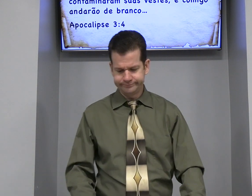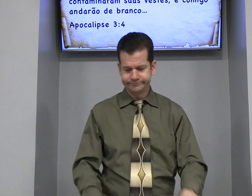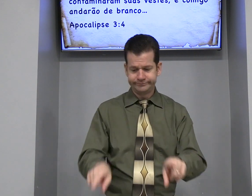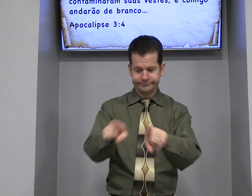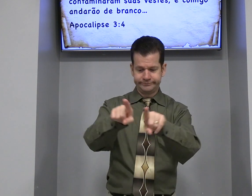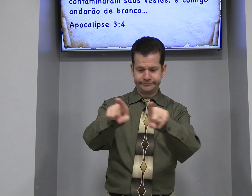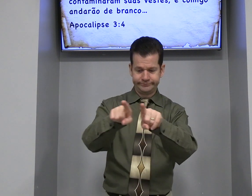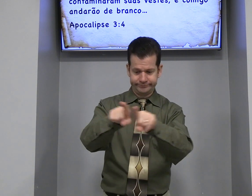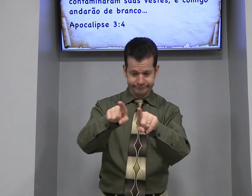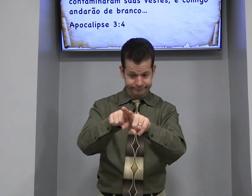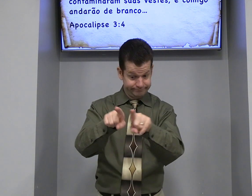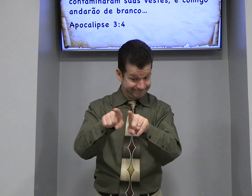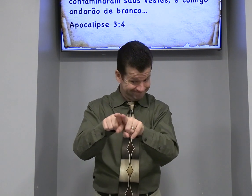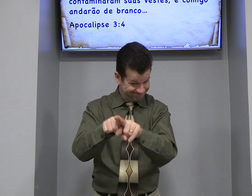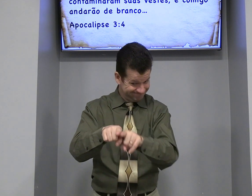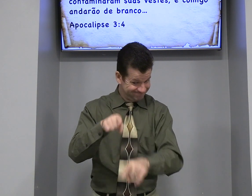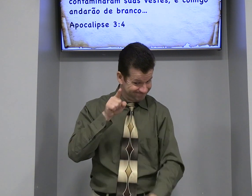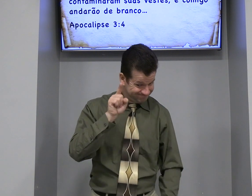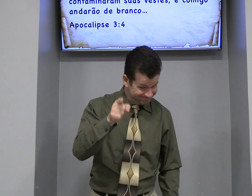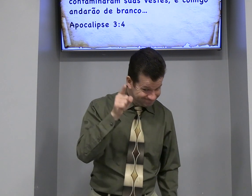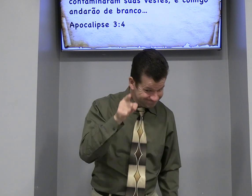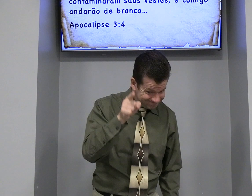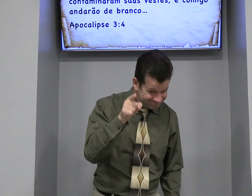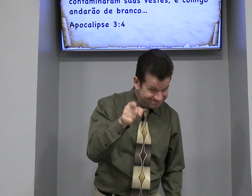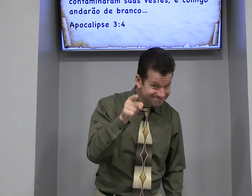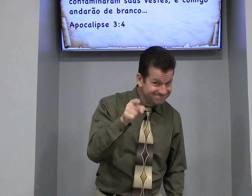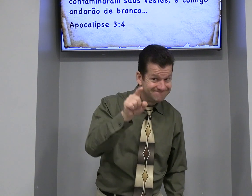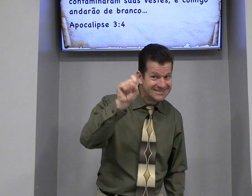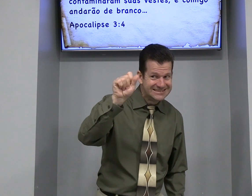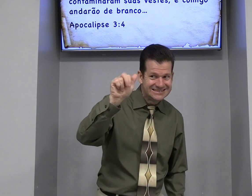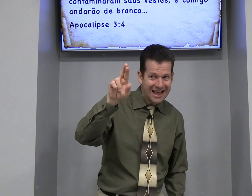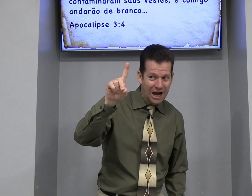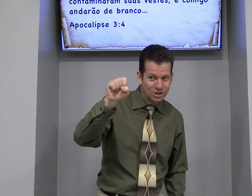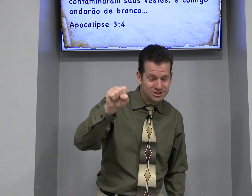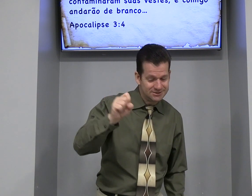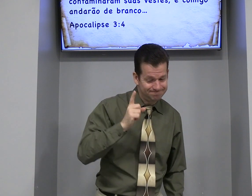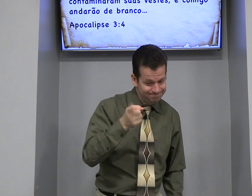generoso também. Essa igreja em Sardes,